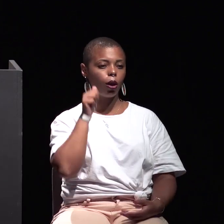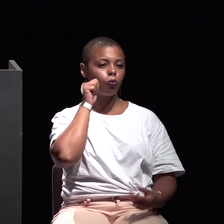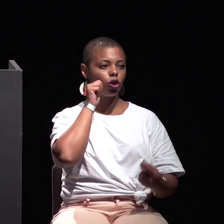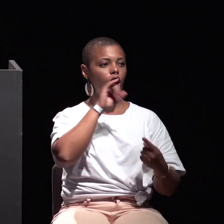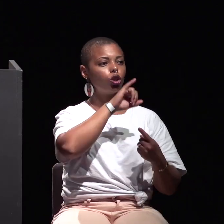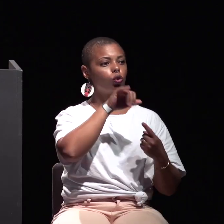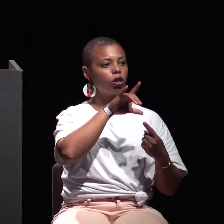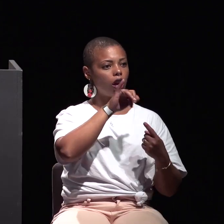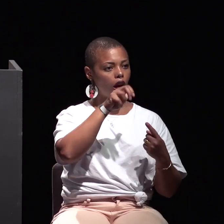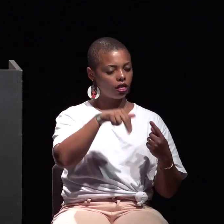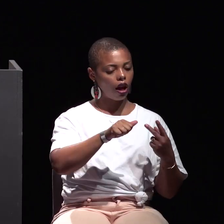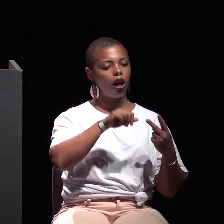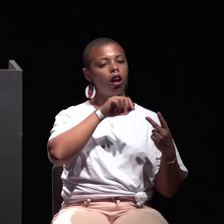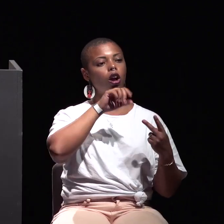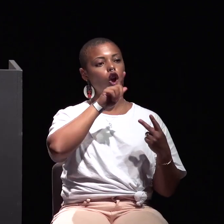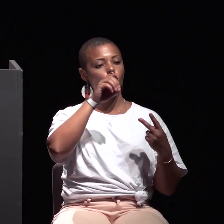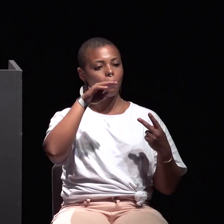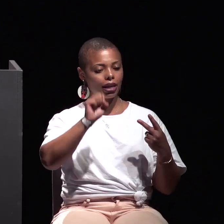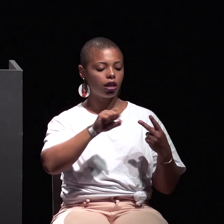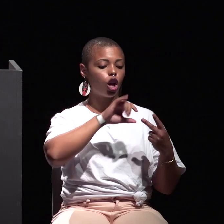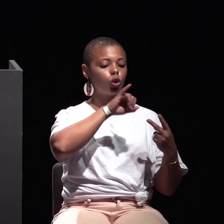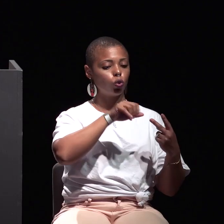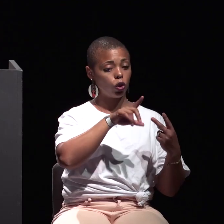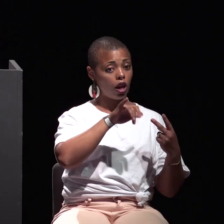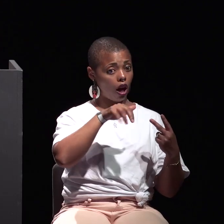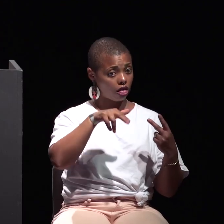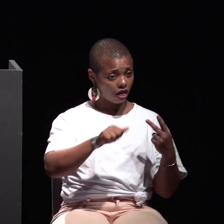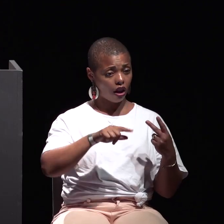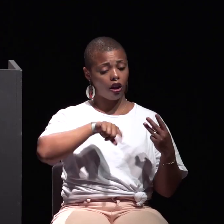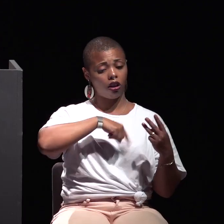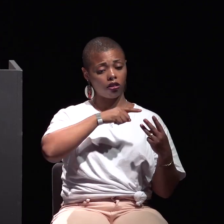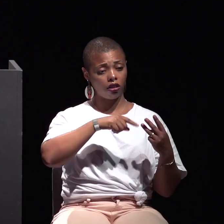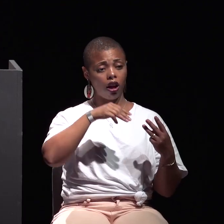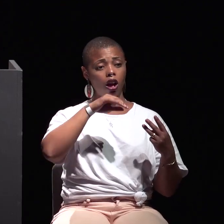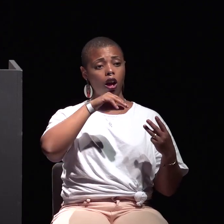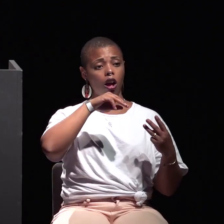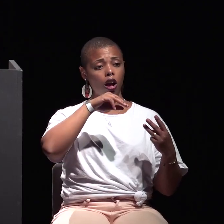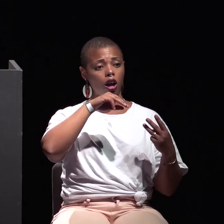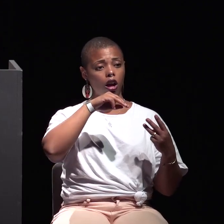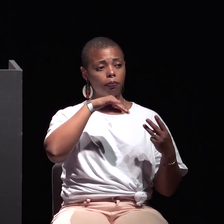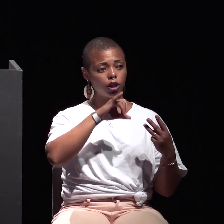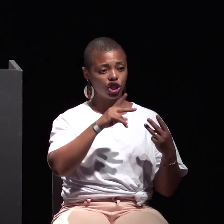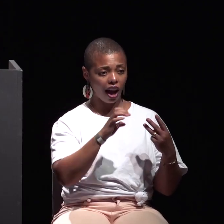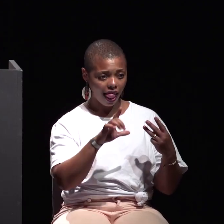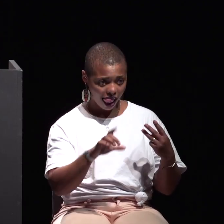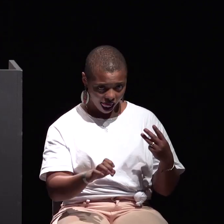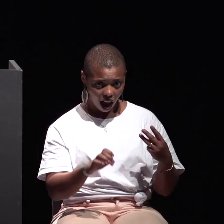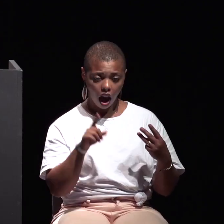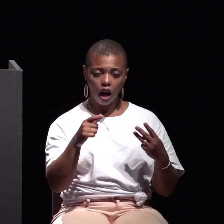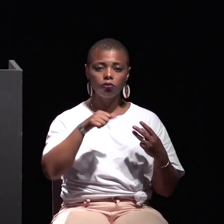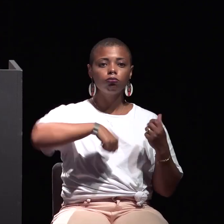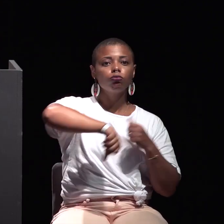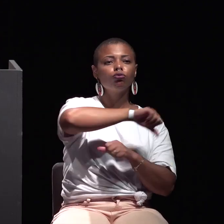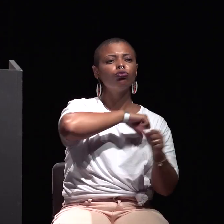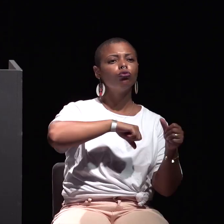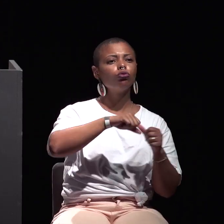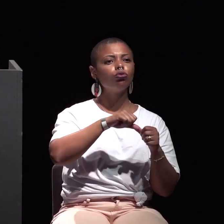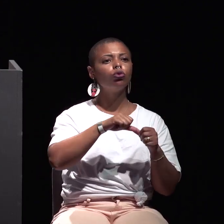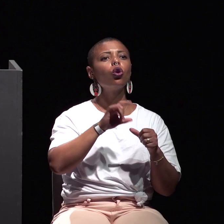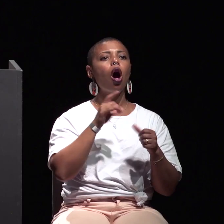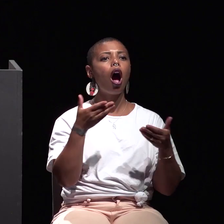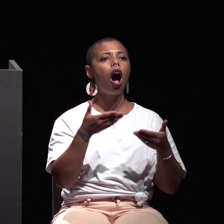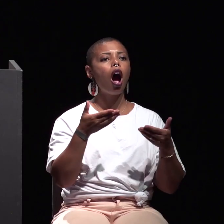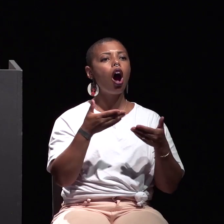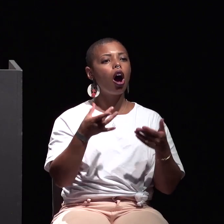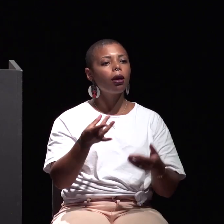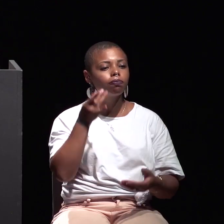Juliana Lowenhoff e a Michelle Henriques, transformaram a ideia da Walsh em algo presencial em livrarias